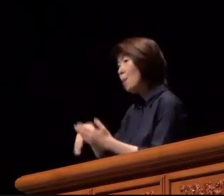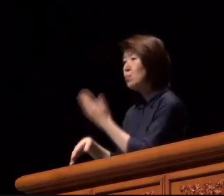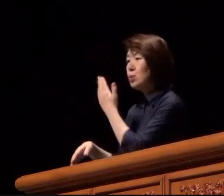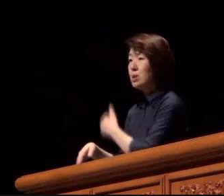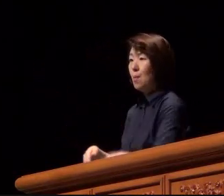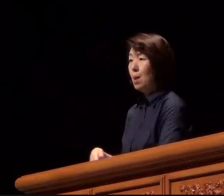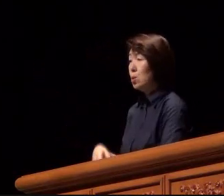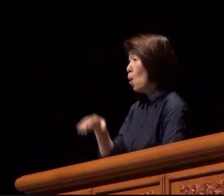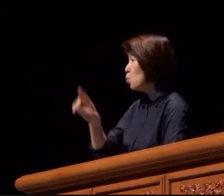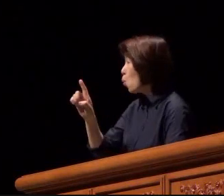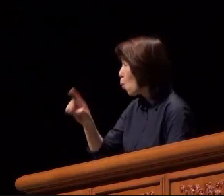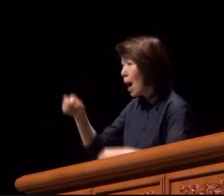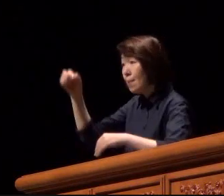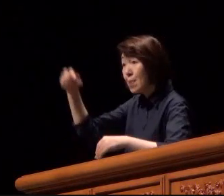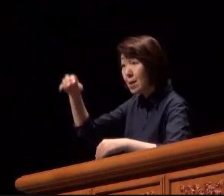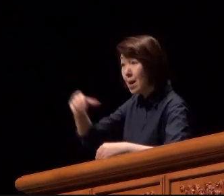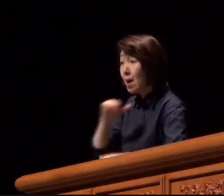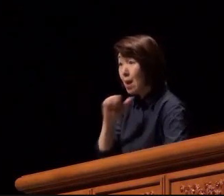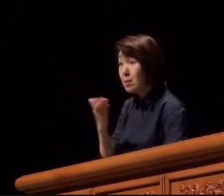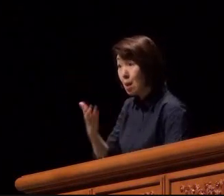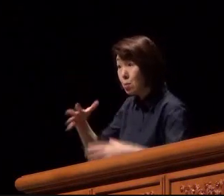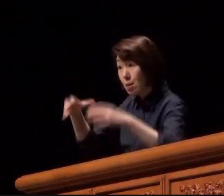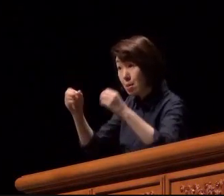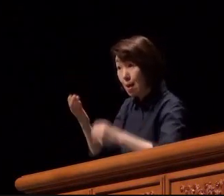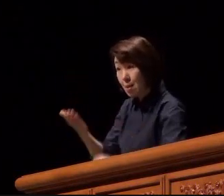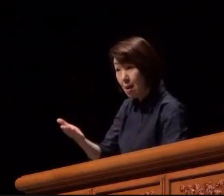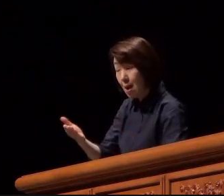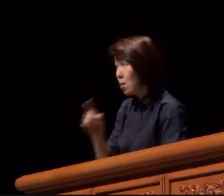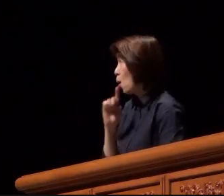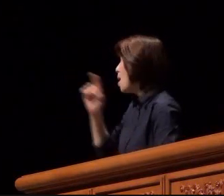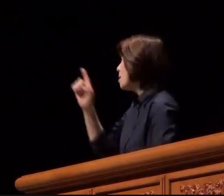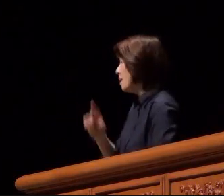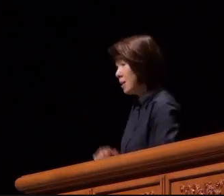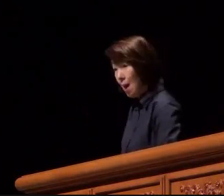を問いたい。で、私たちは原発に反対する